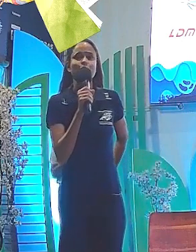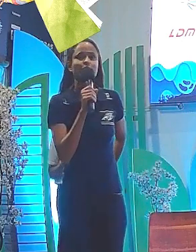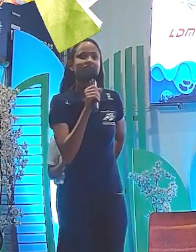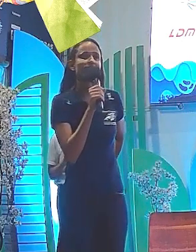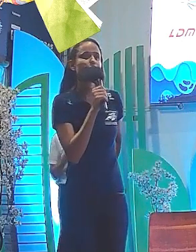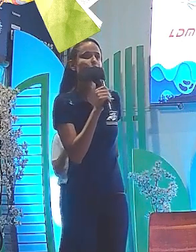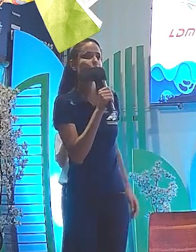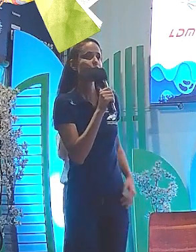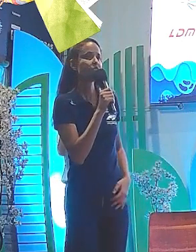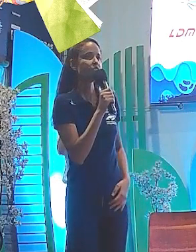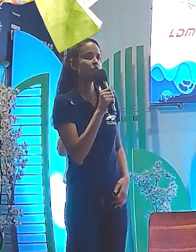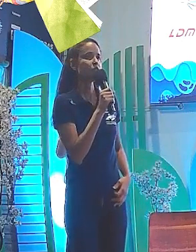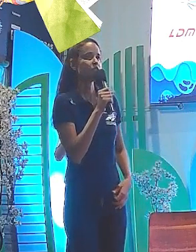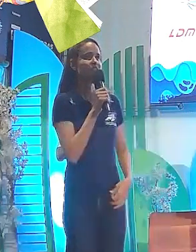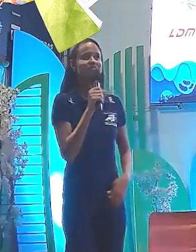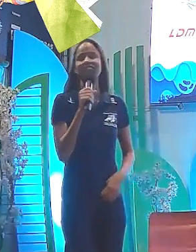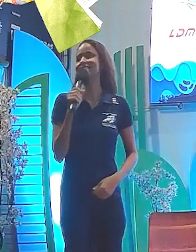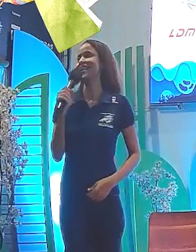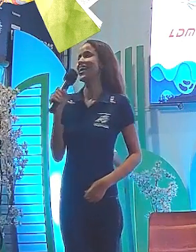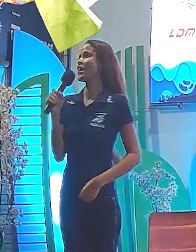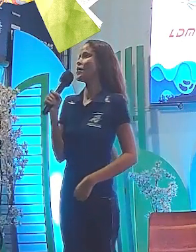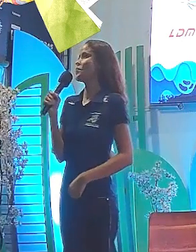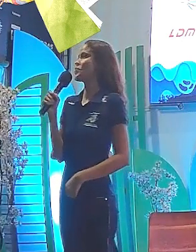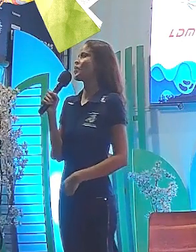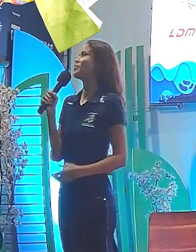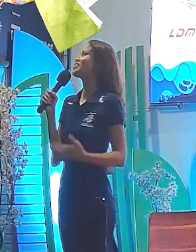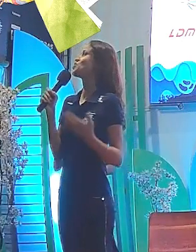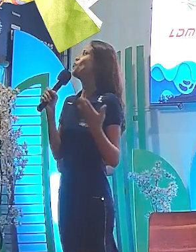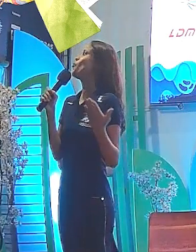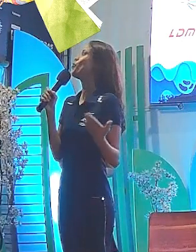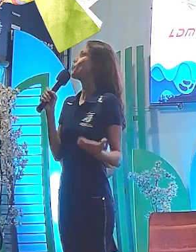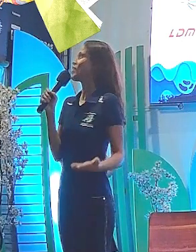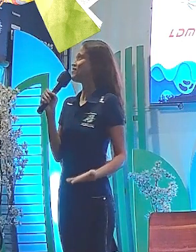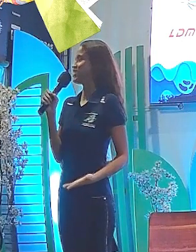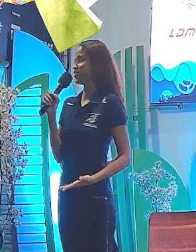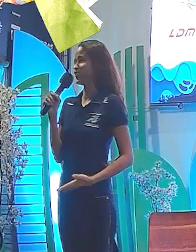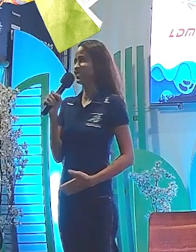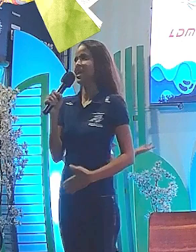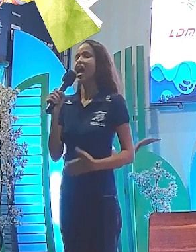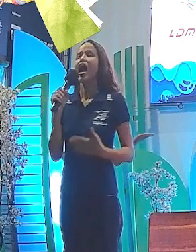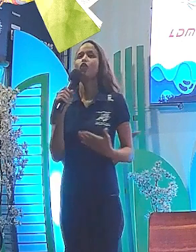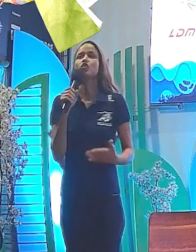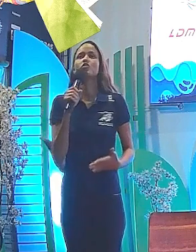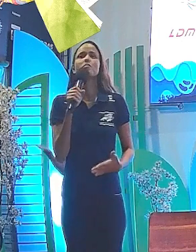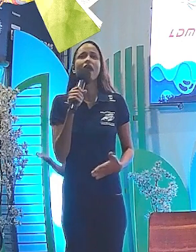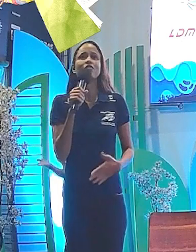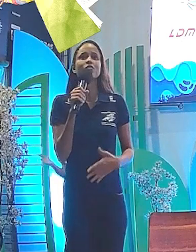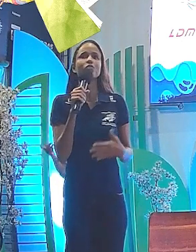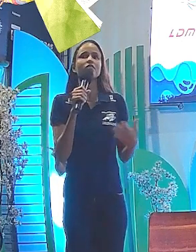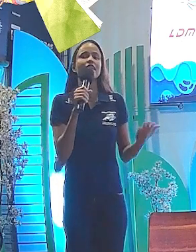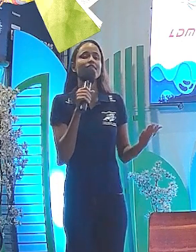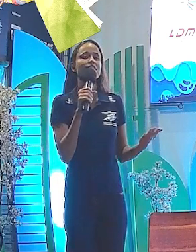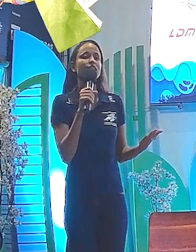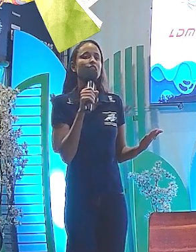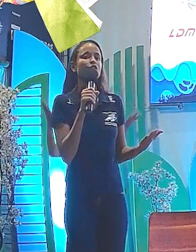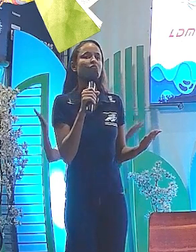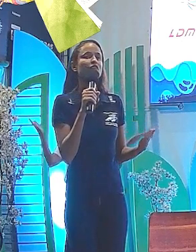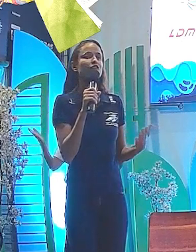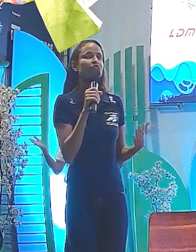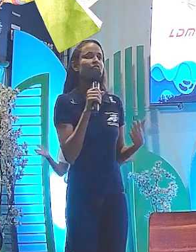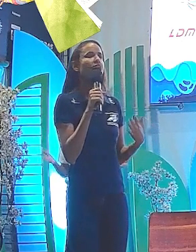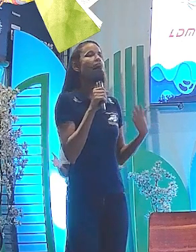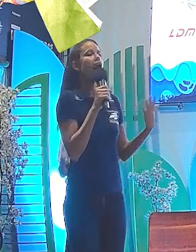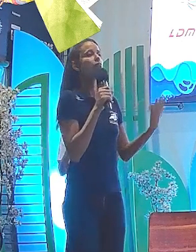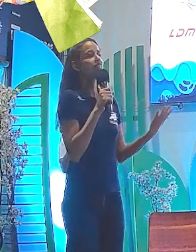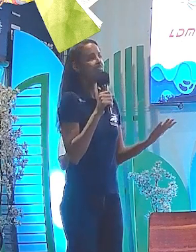Bom, boa noite a todos e a todas. Primeiramente, sejam muito bem-vindos ao nosso espaço, esse lugar